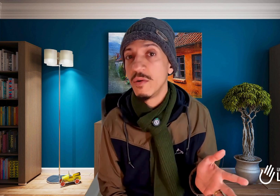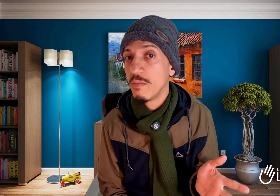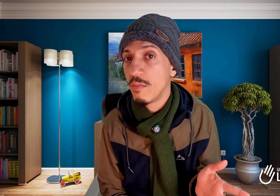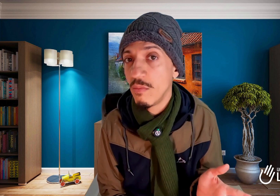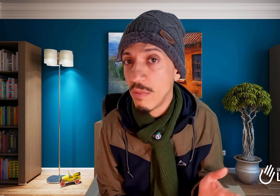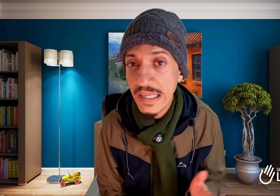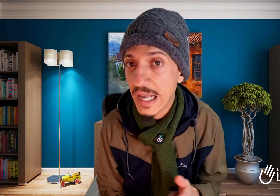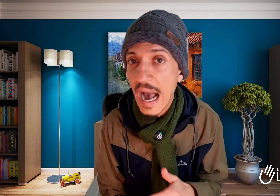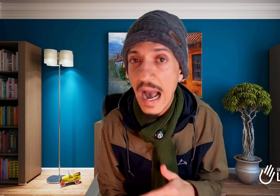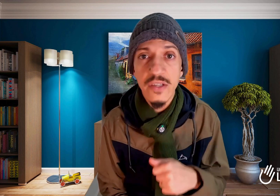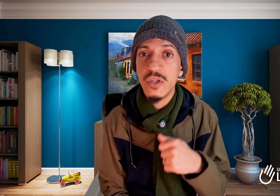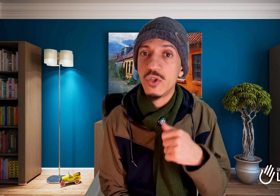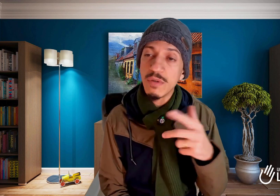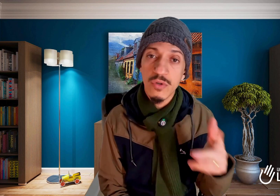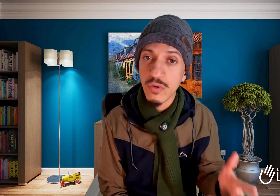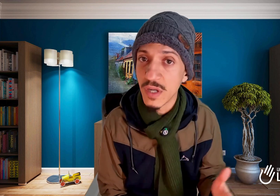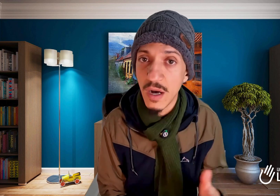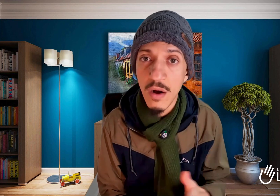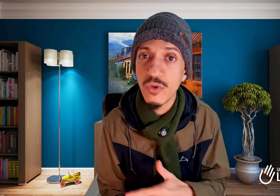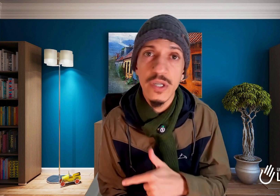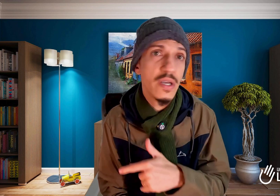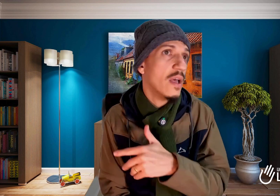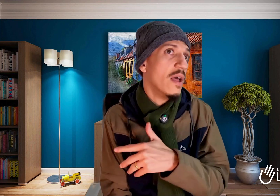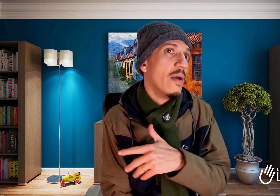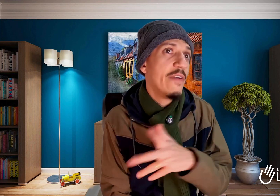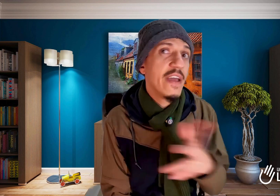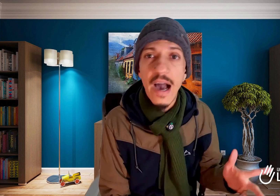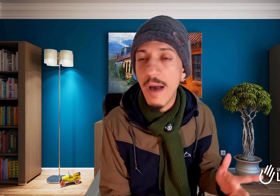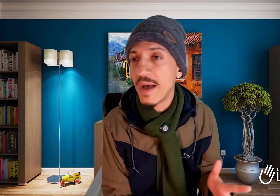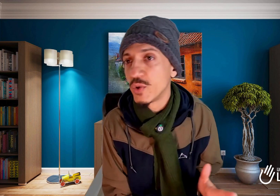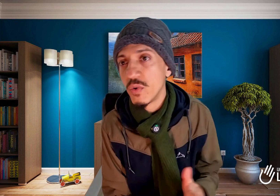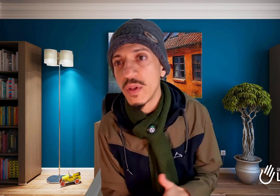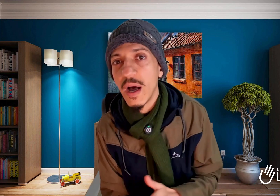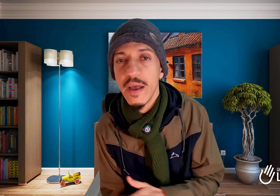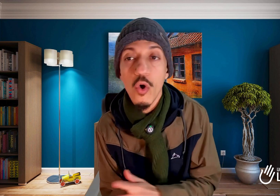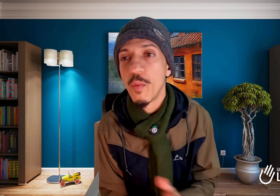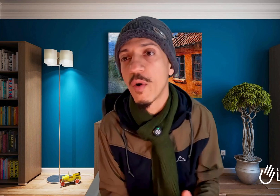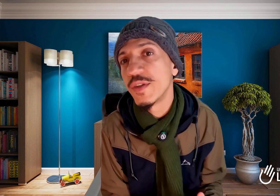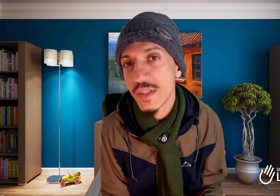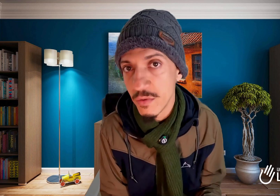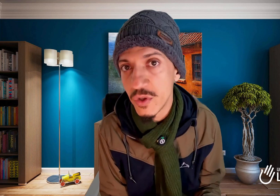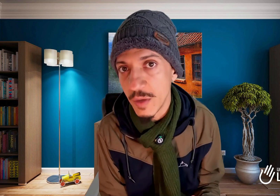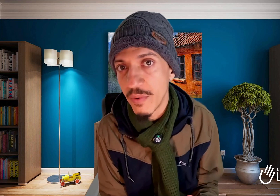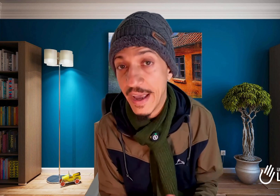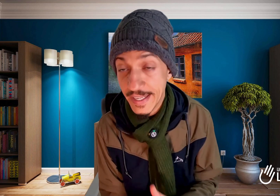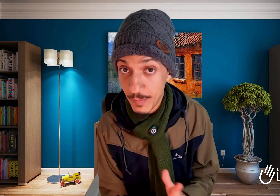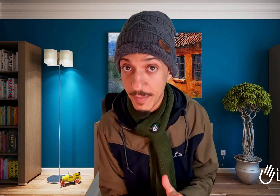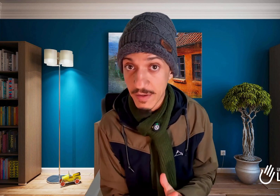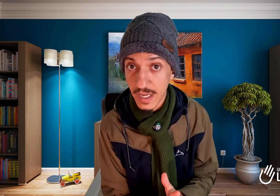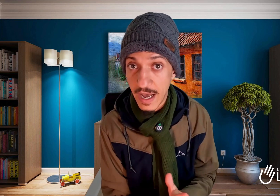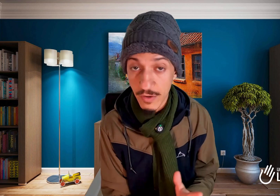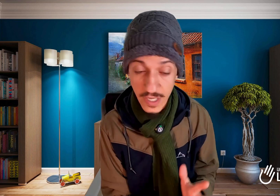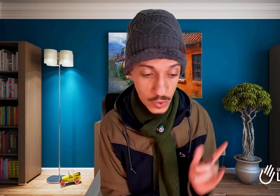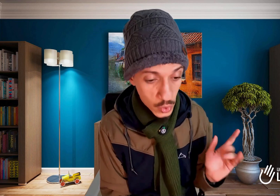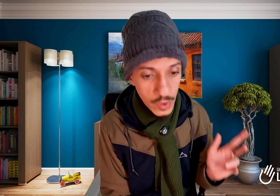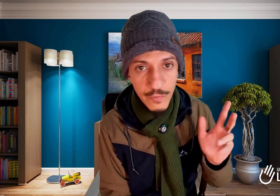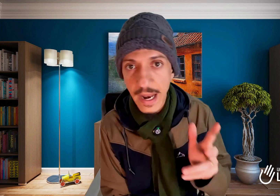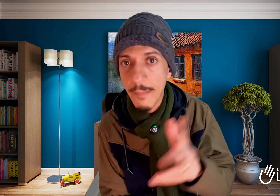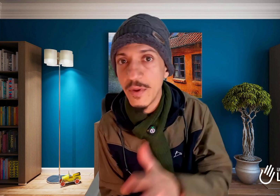um resgate, de uma solução, de vem cá, me ajuda e alguma coisa assim do tipo. Esse é o primeiro cenário. Ou seja, o surdo foi lá pedir